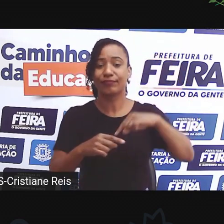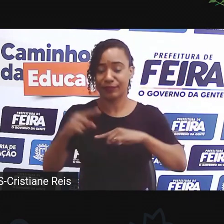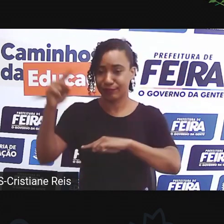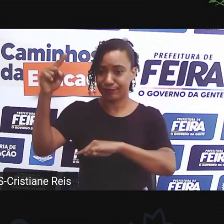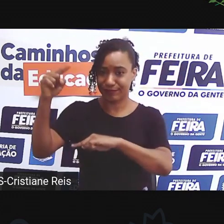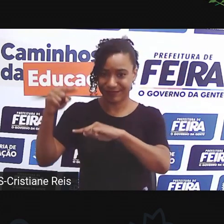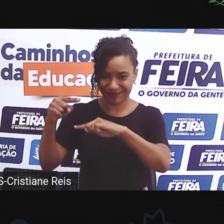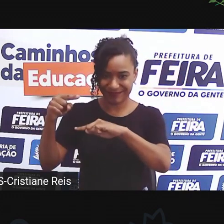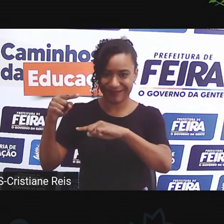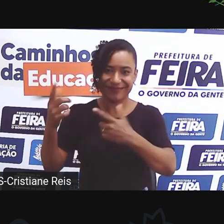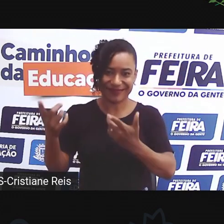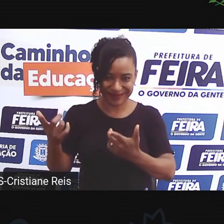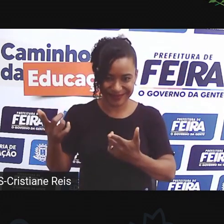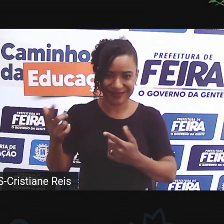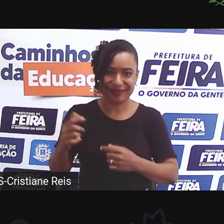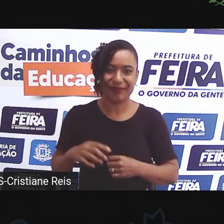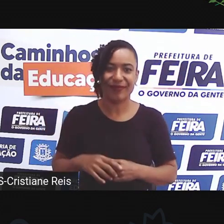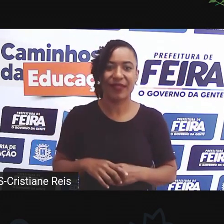vezes que a gente for